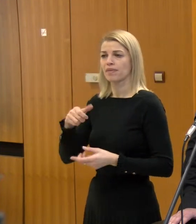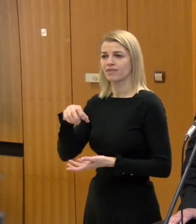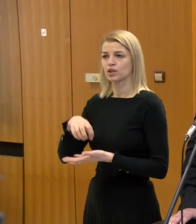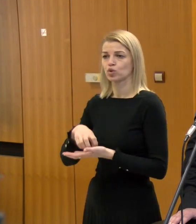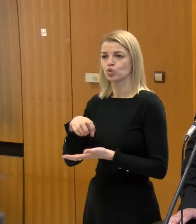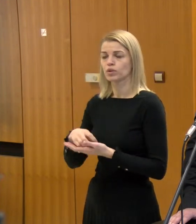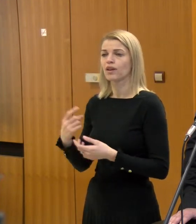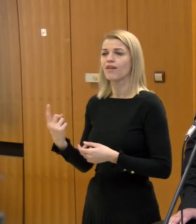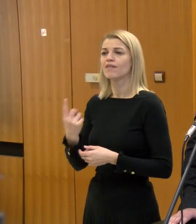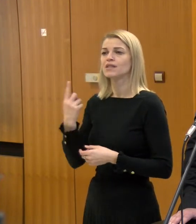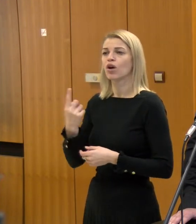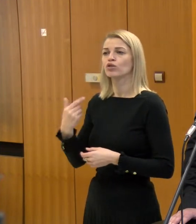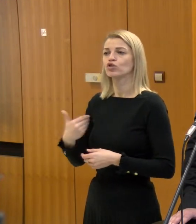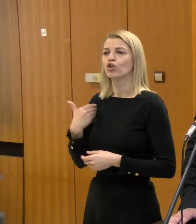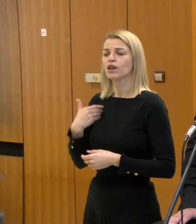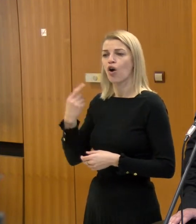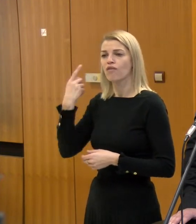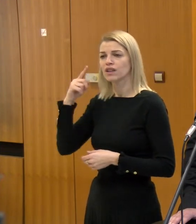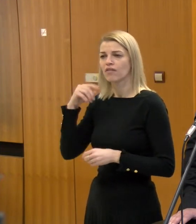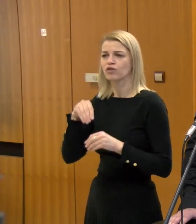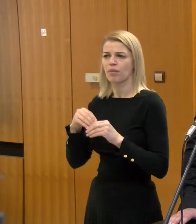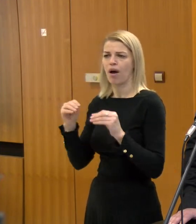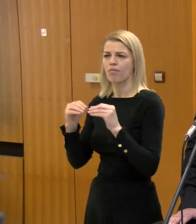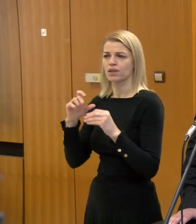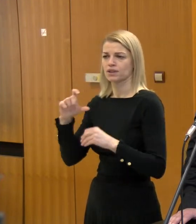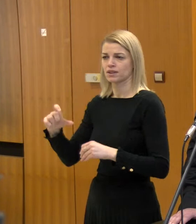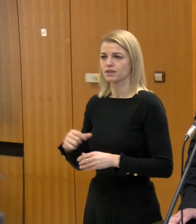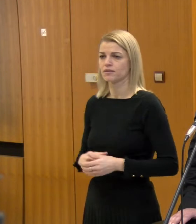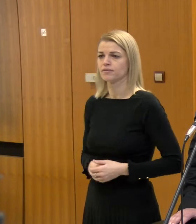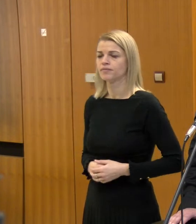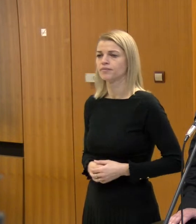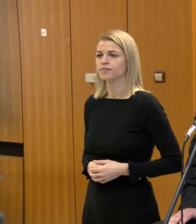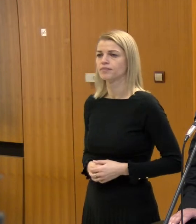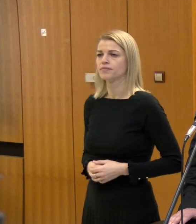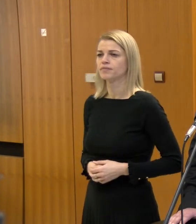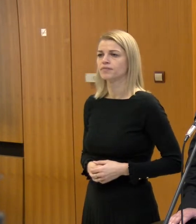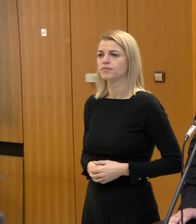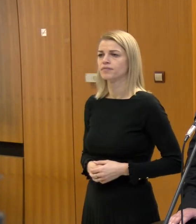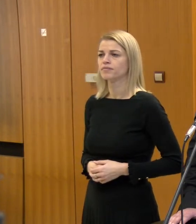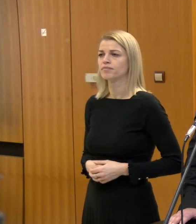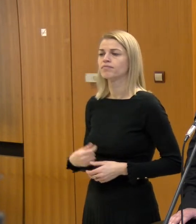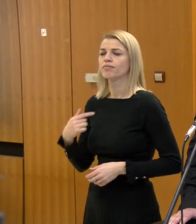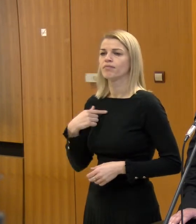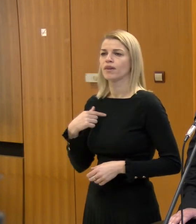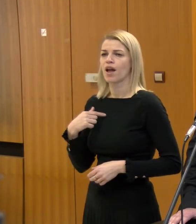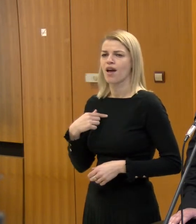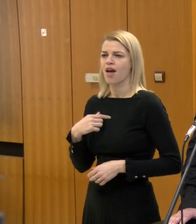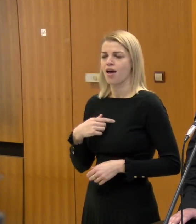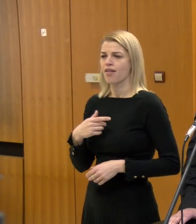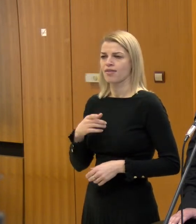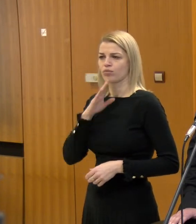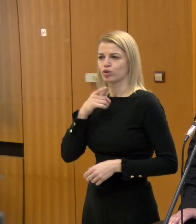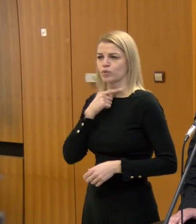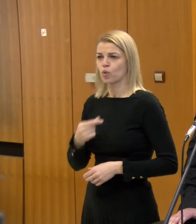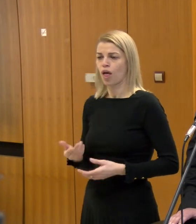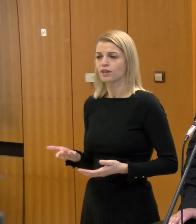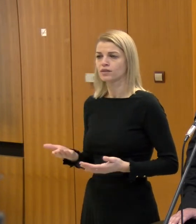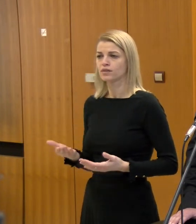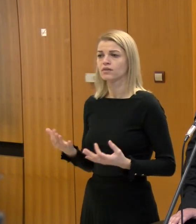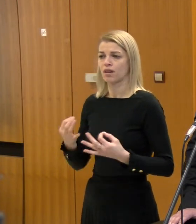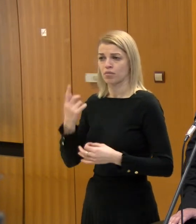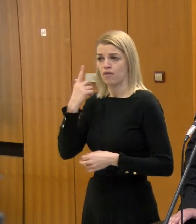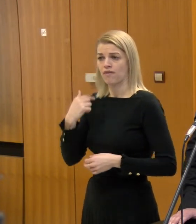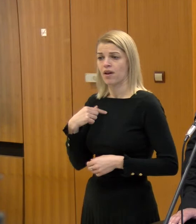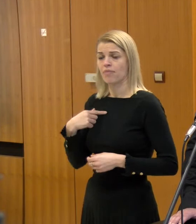prvý stupeň vysokoškolského vzdelania, teda bakalára. A ja s tým Nemôžem sa stotožniť, pretože viem, že